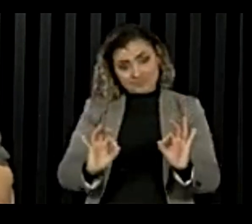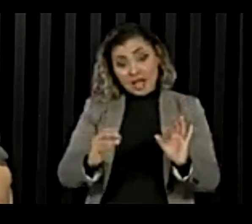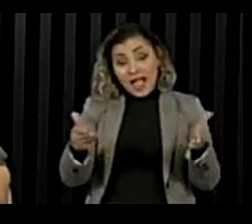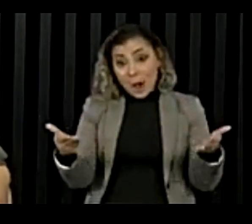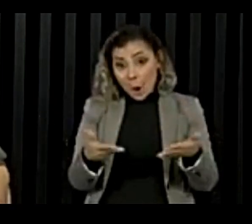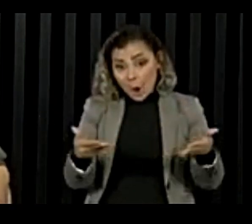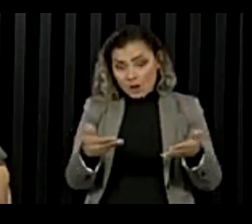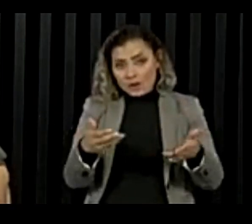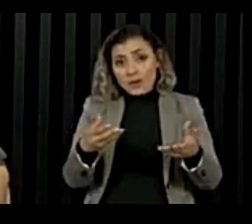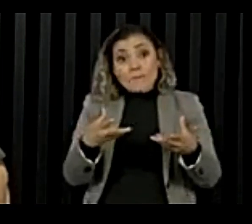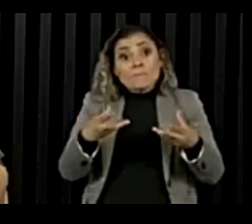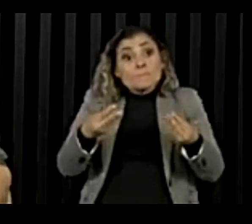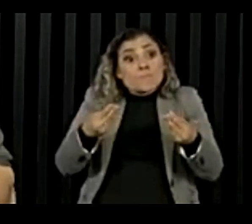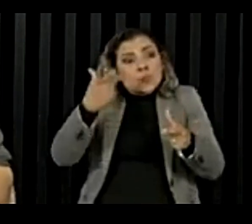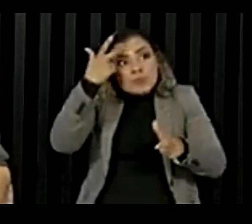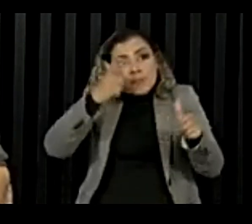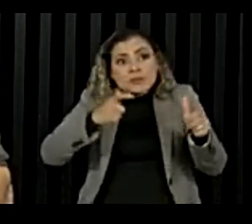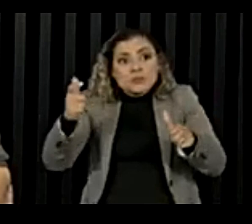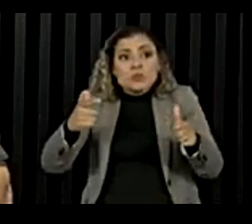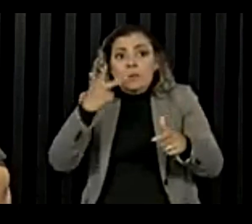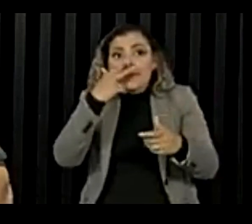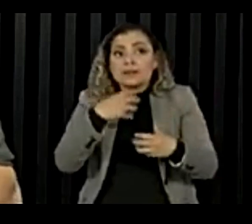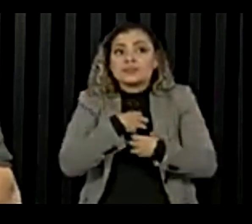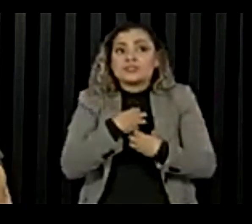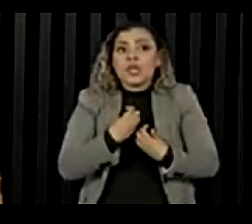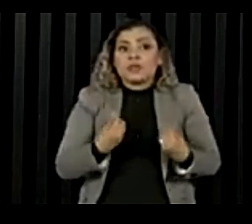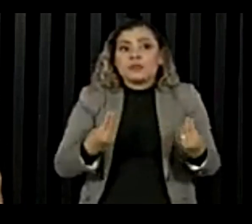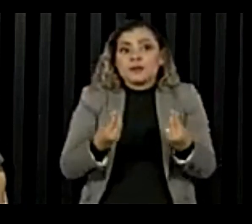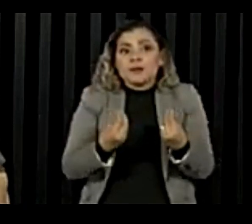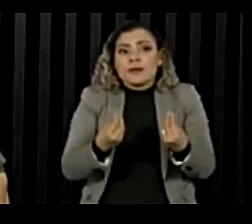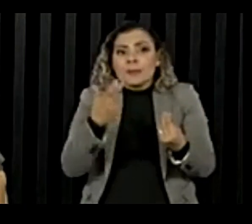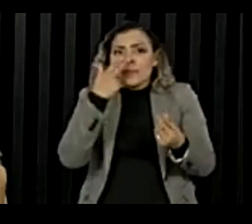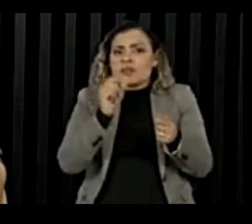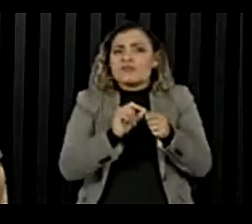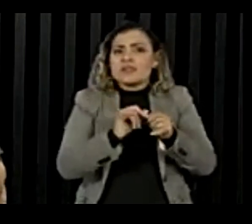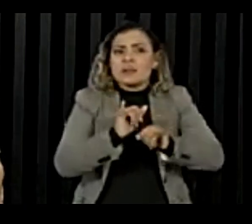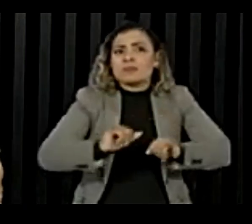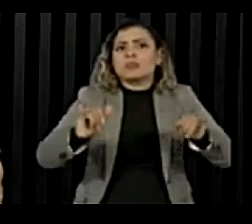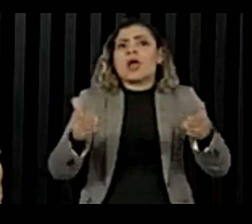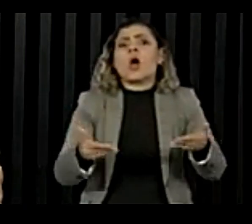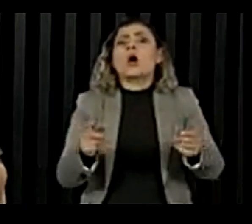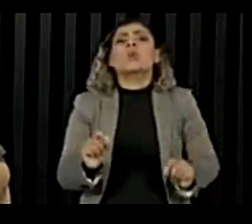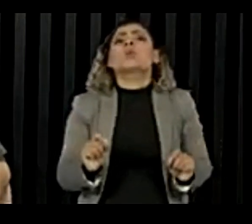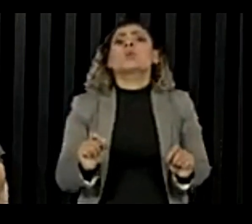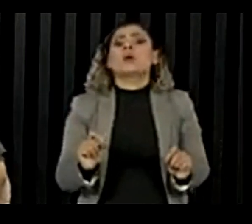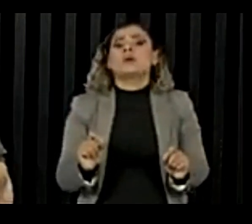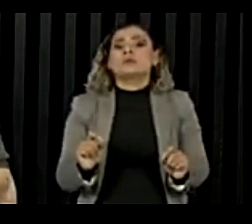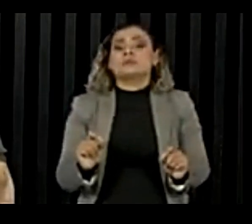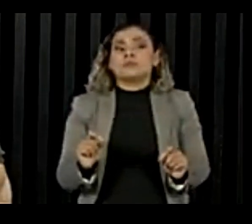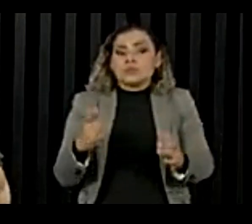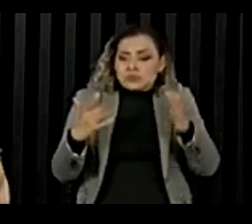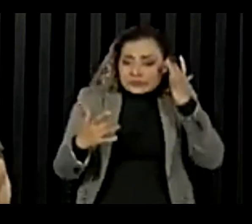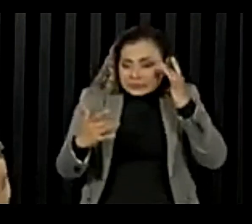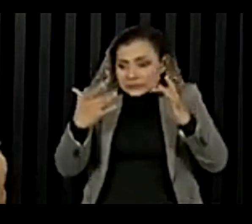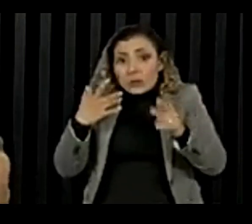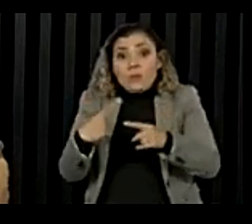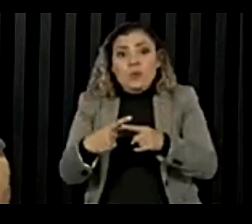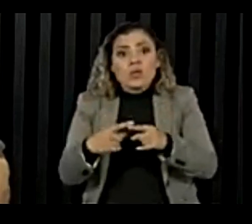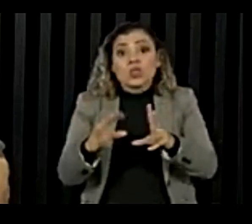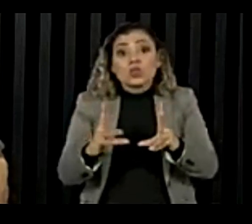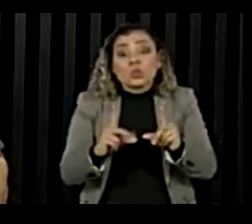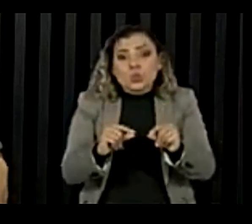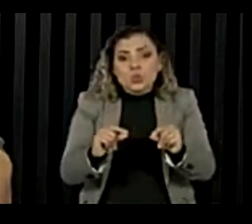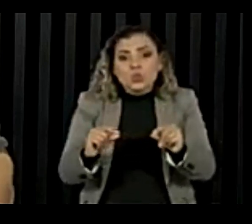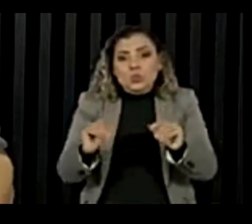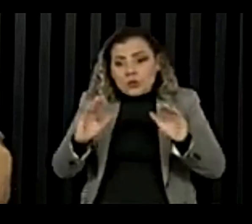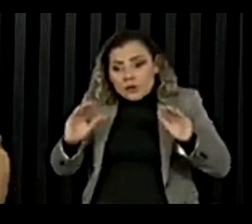tem muita gente que se sentiu sem saber o que produzir nesse momento, porque percebeu que a produção de conteúdo estava toda